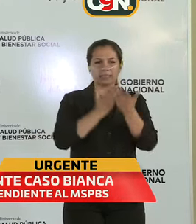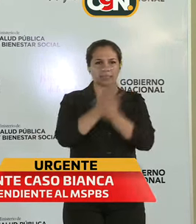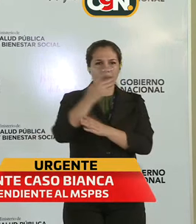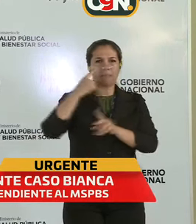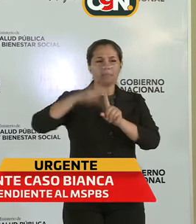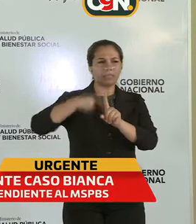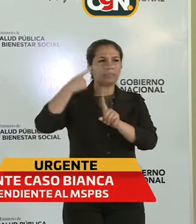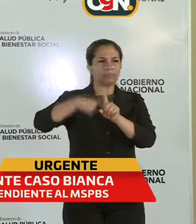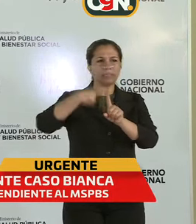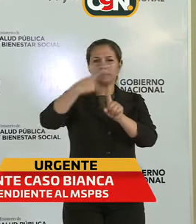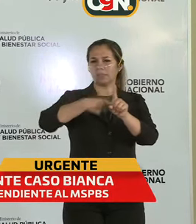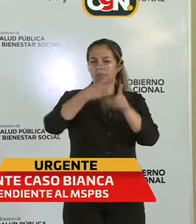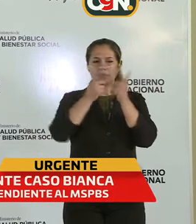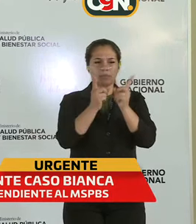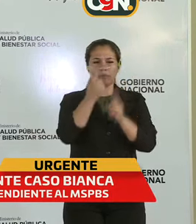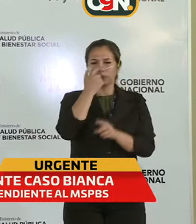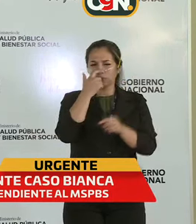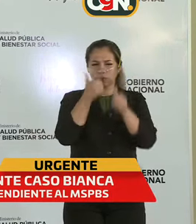mismo tiempo, incluyendo,